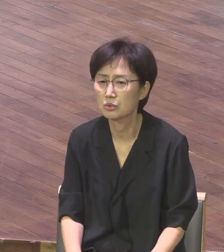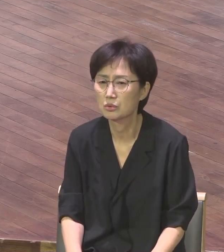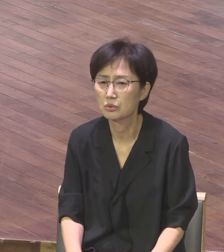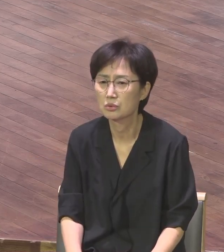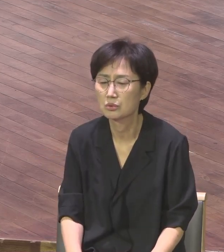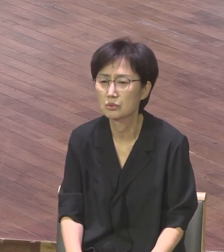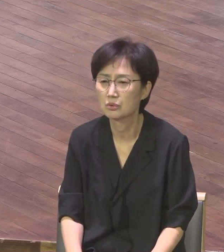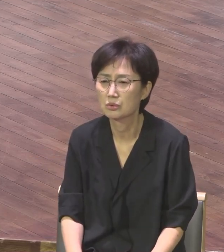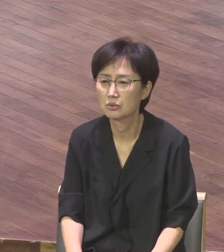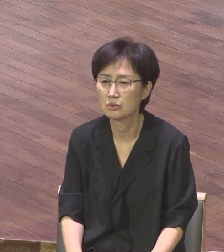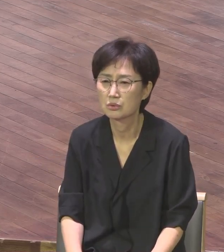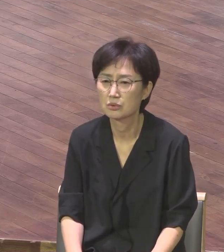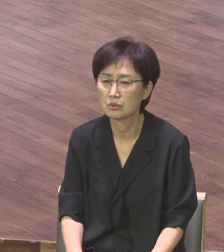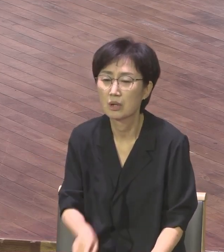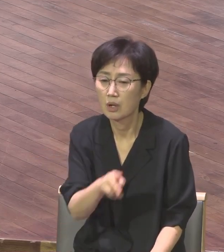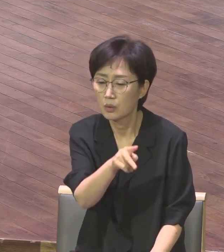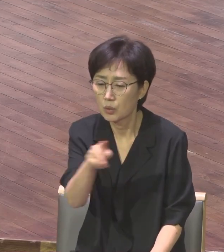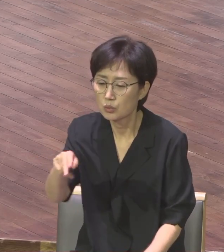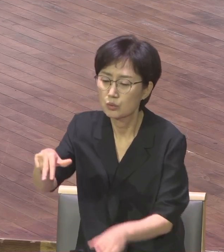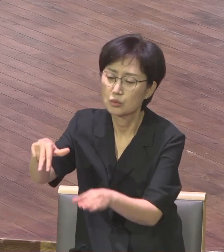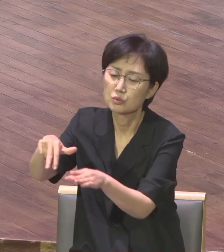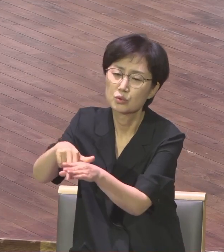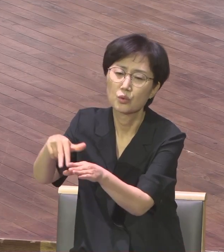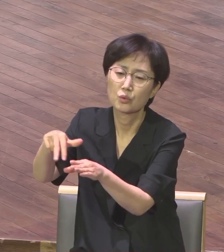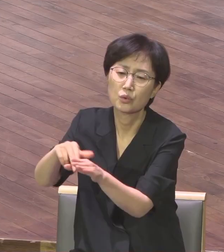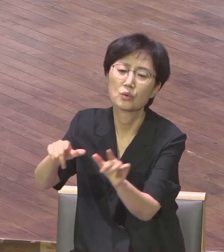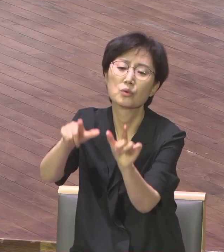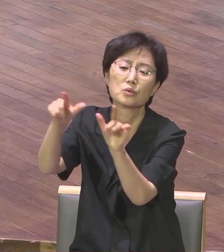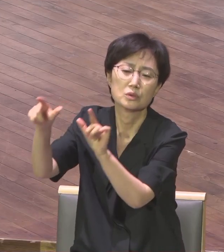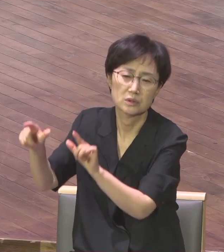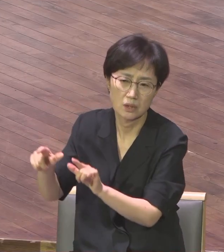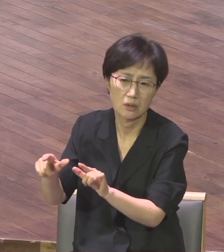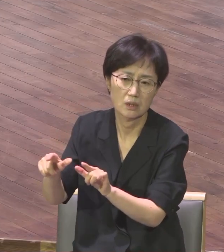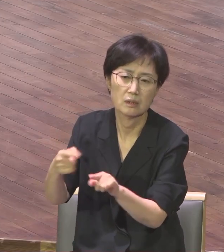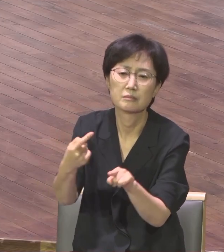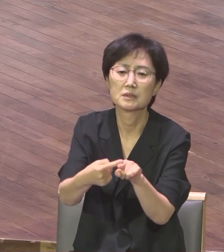뭐라 그래요? 종교생활이에요.